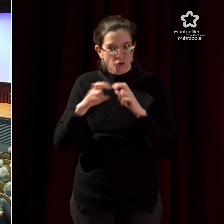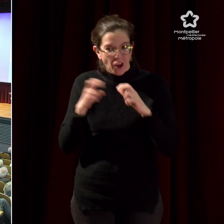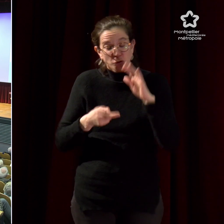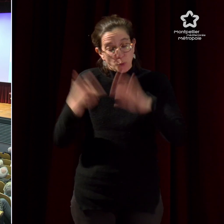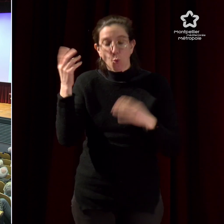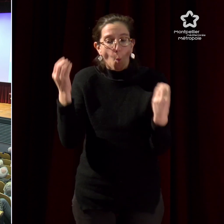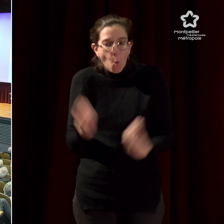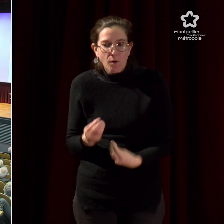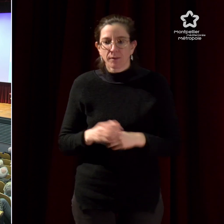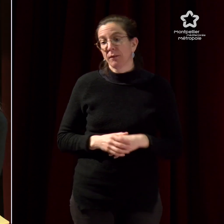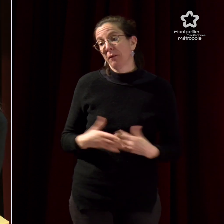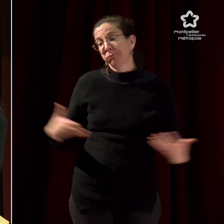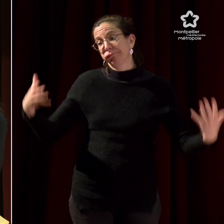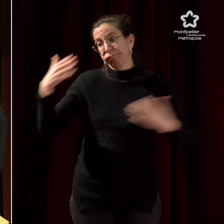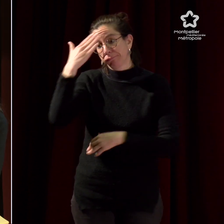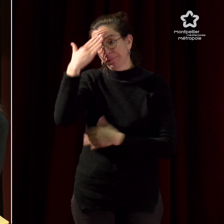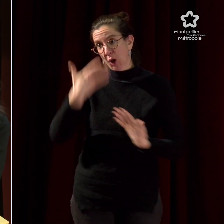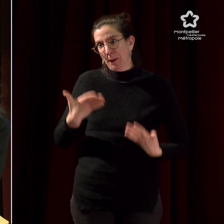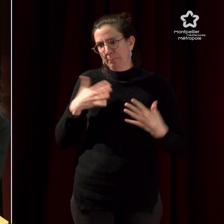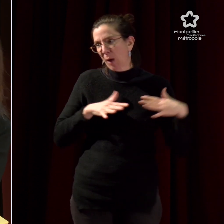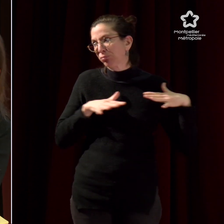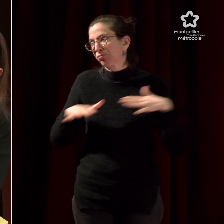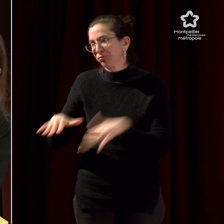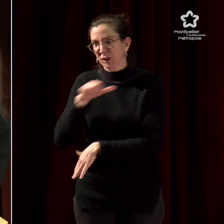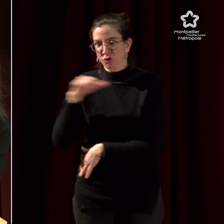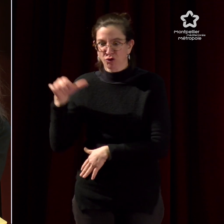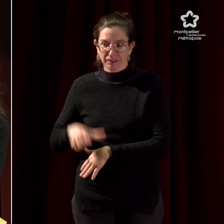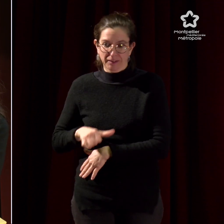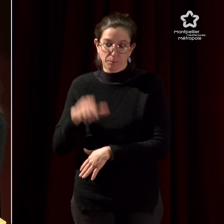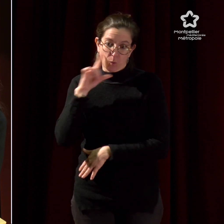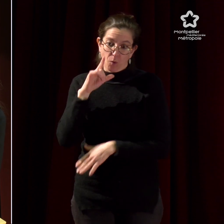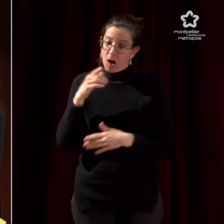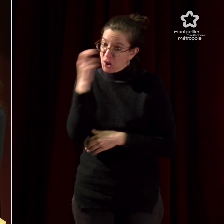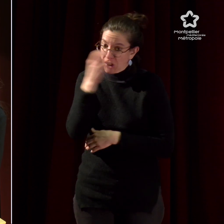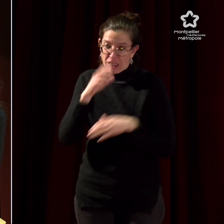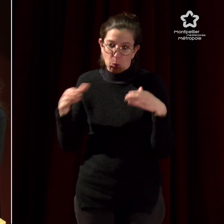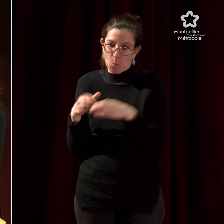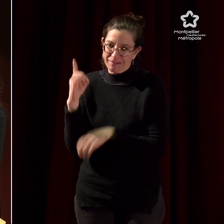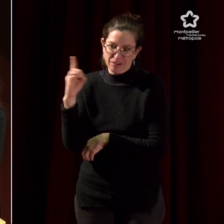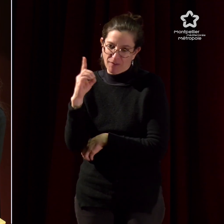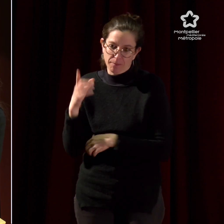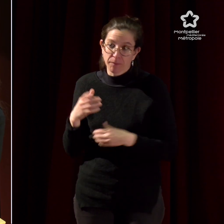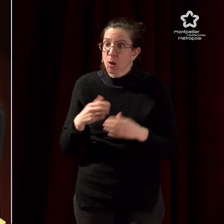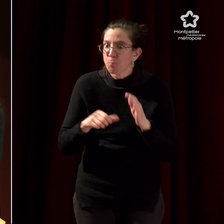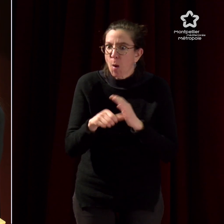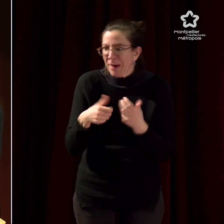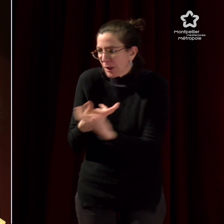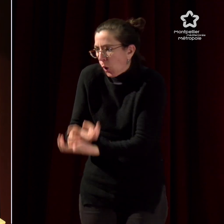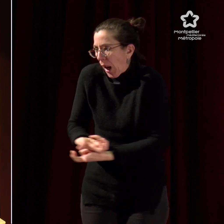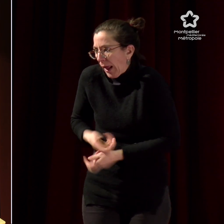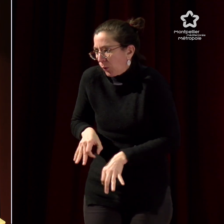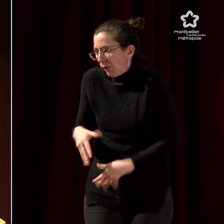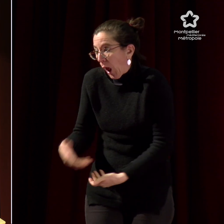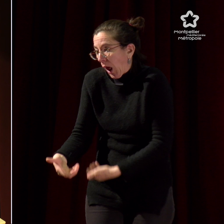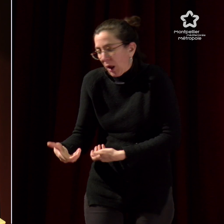y a la ruée vers la Chine pour essayer de trouver Denisova, enfin voilà, sur toute l'Asie, quoi. Le premier qui trouve un beau squelette qui peut